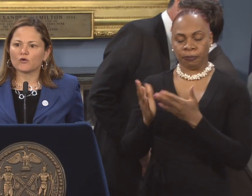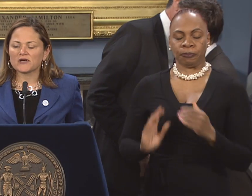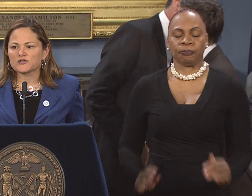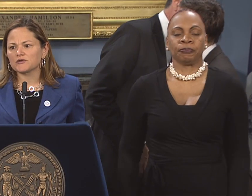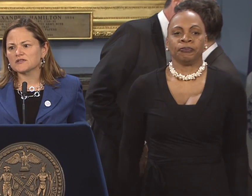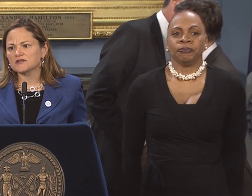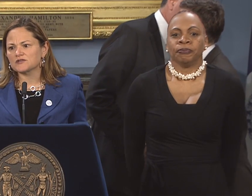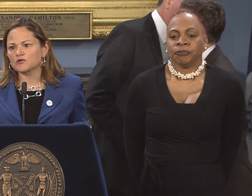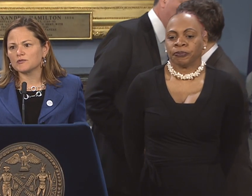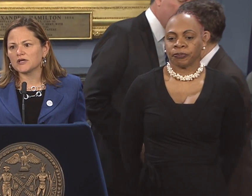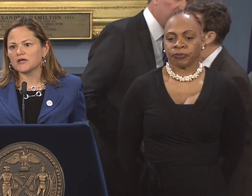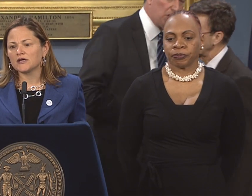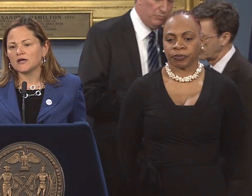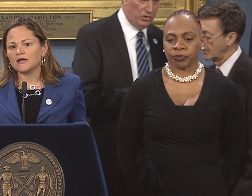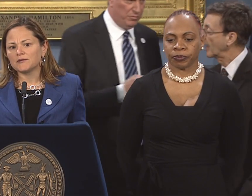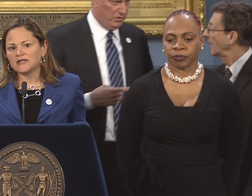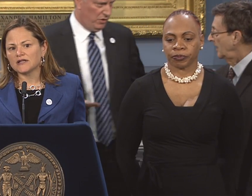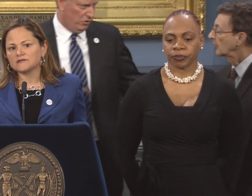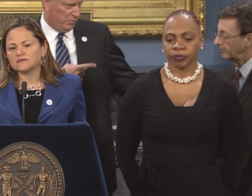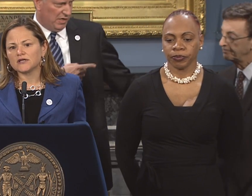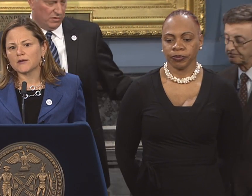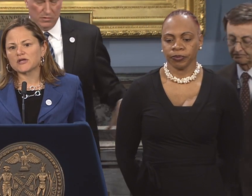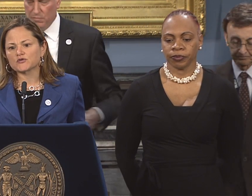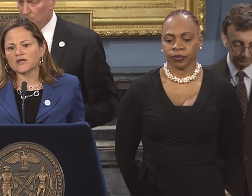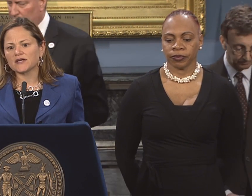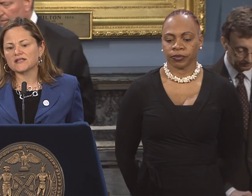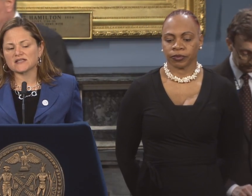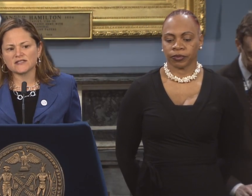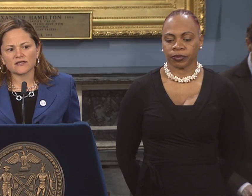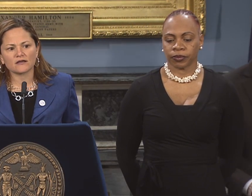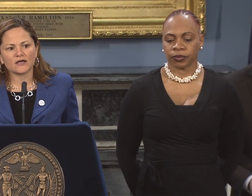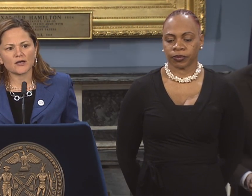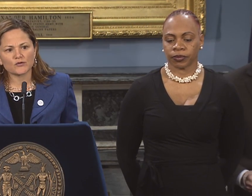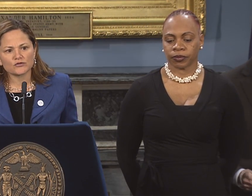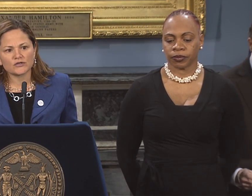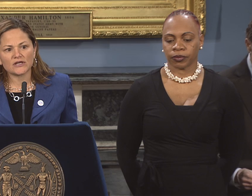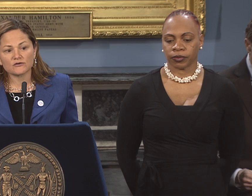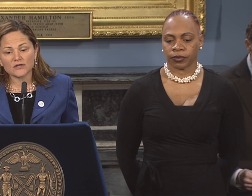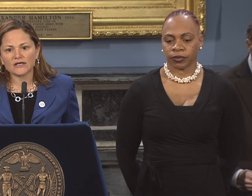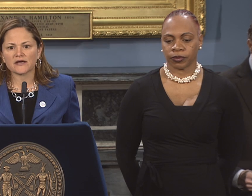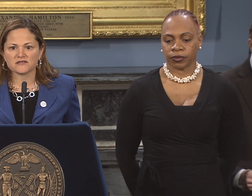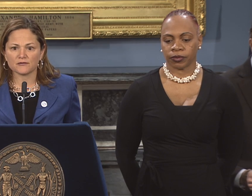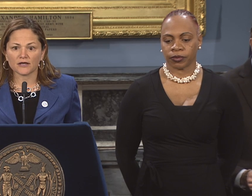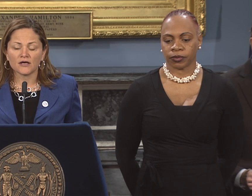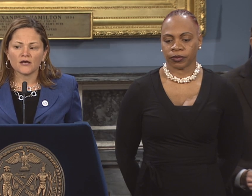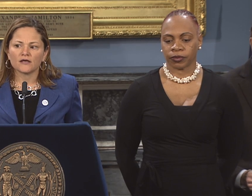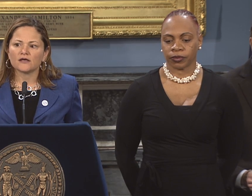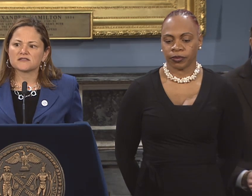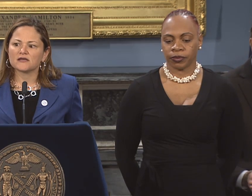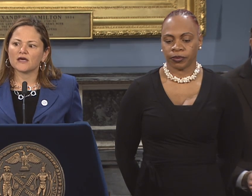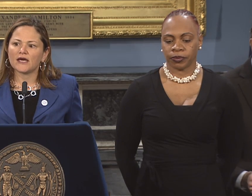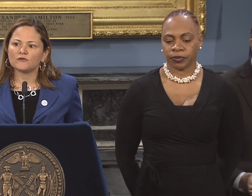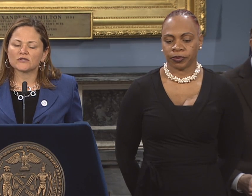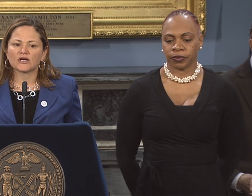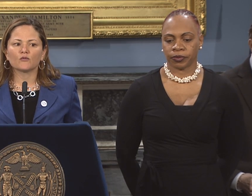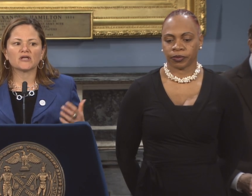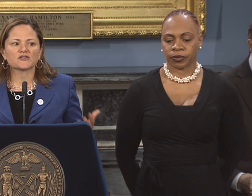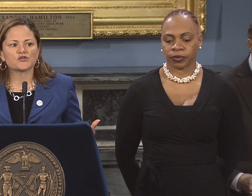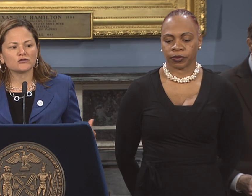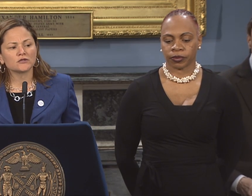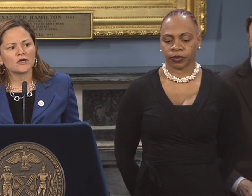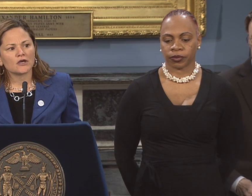tener preocupaciones sobre la habilidad de las personas que necesiten el apoyo y la ayuda que las reciban. Y así que en